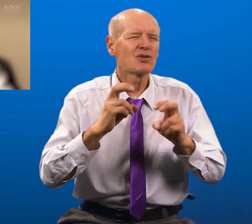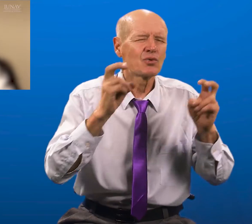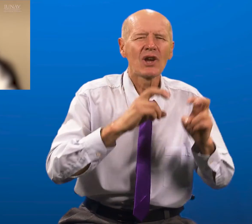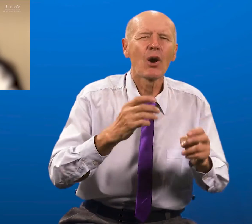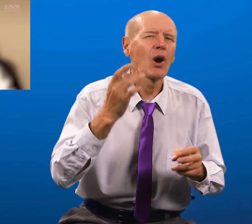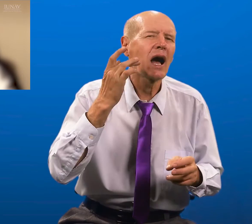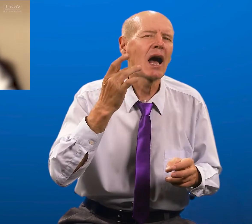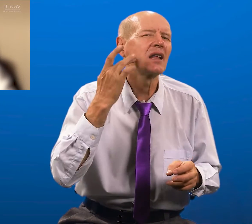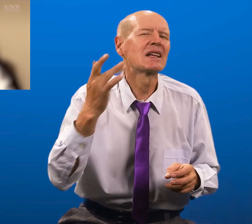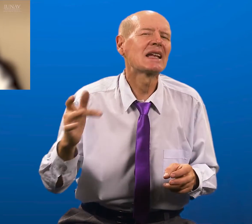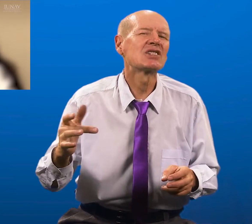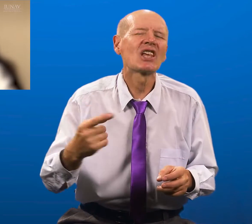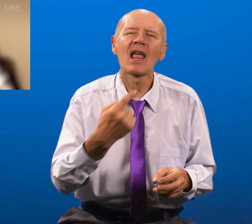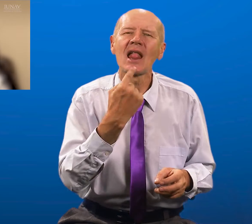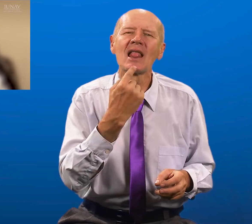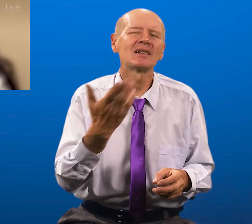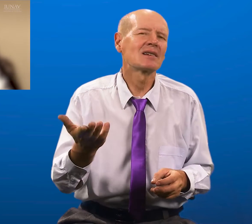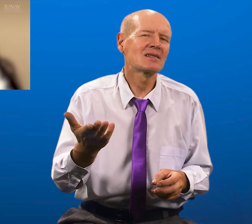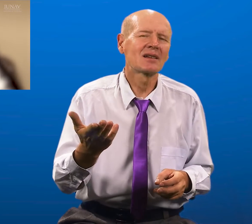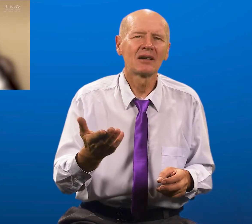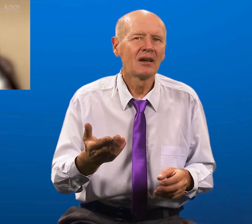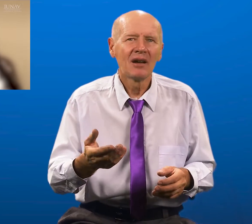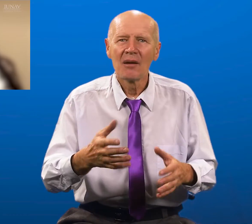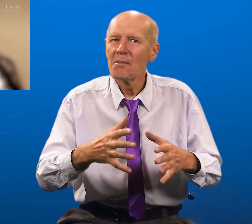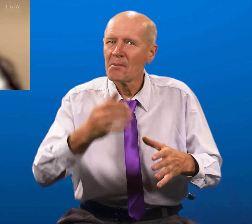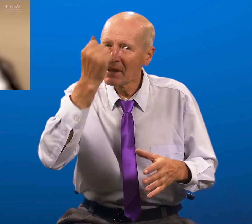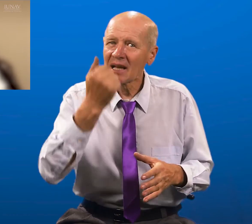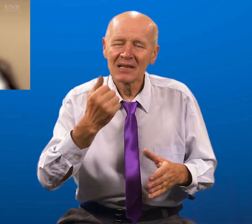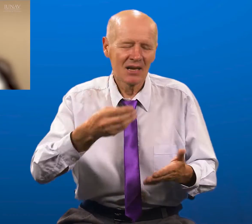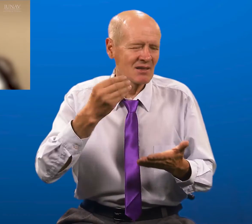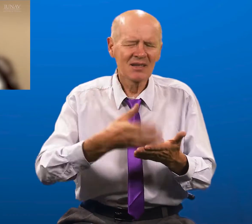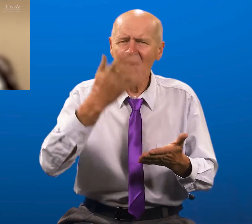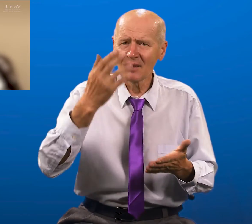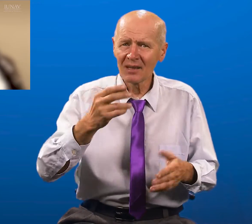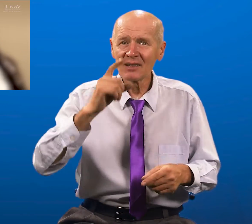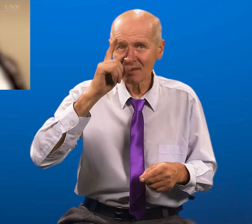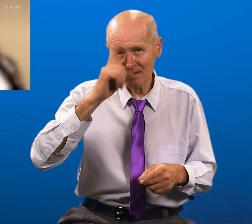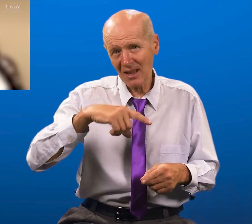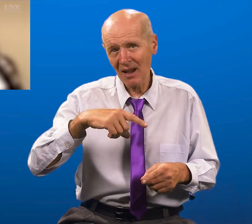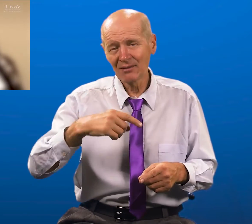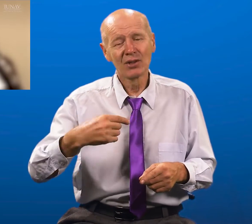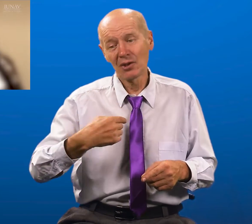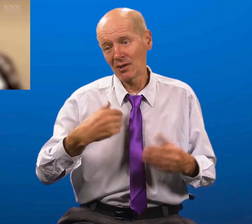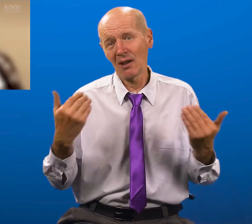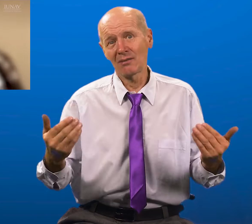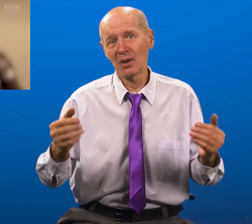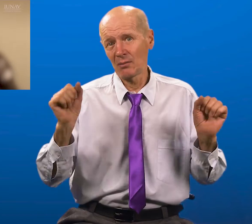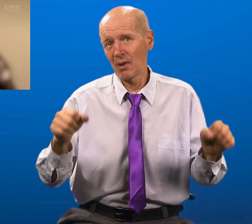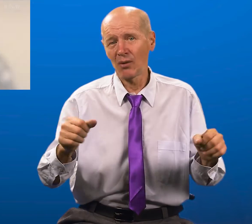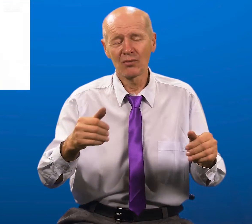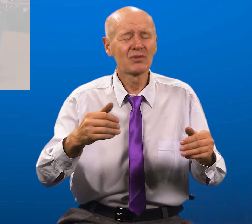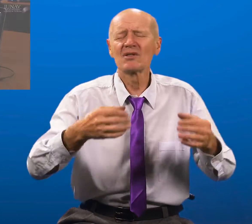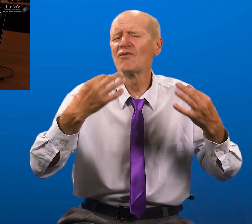язык. Благодаря тем ценным знаниям, которые он мне дал, я могу свободно общаться на английском языке в Соединенных